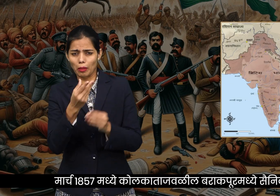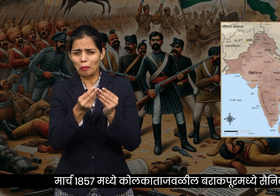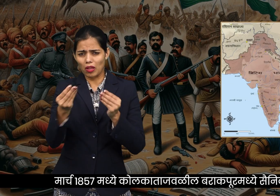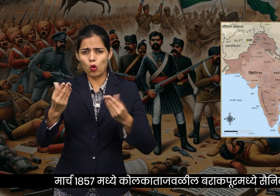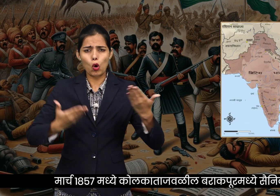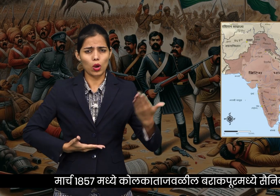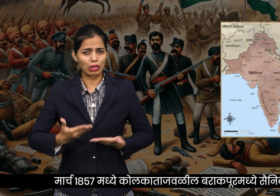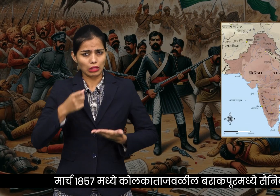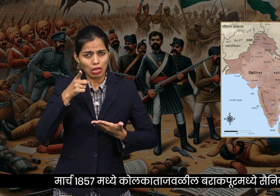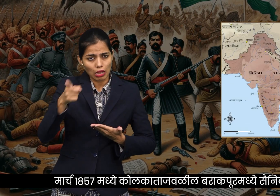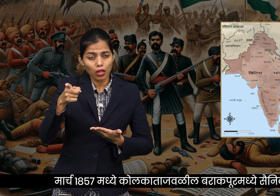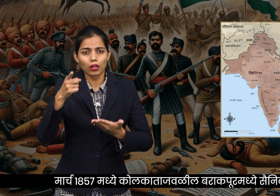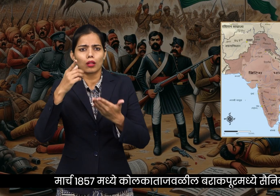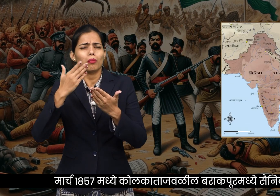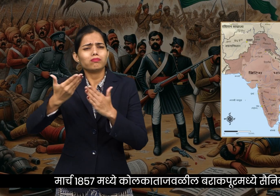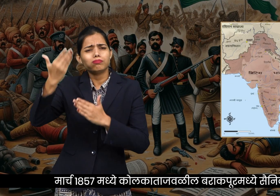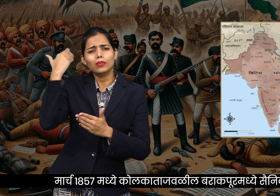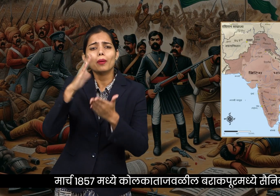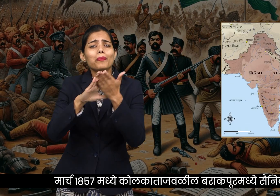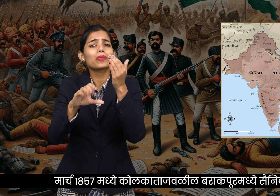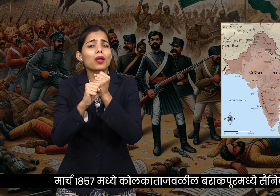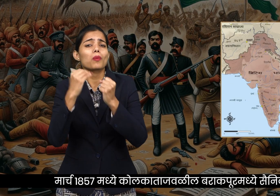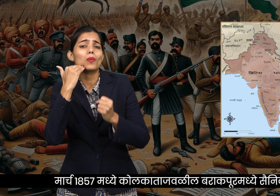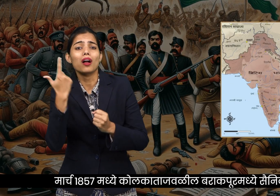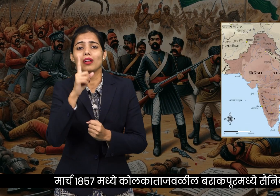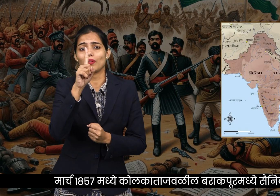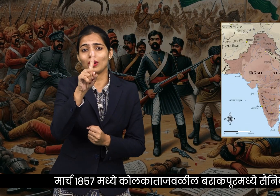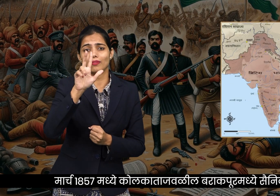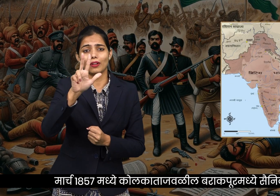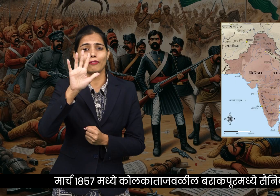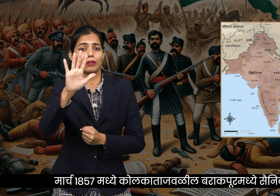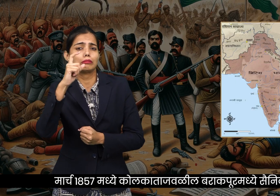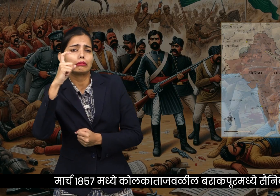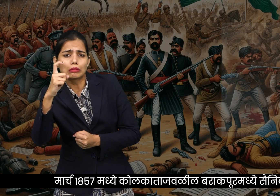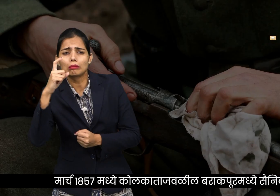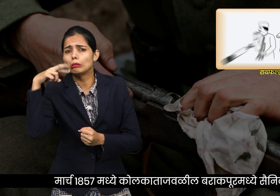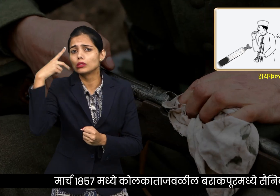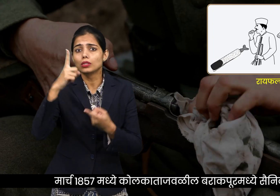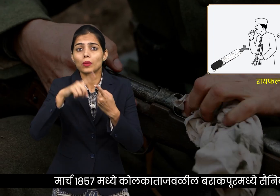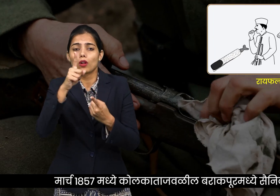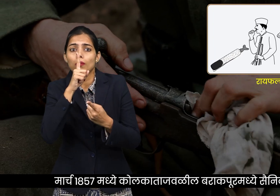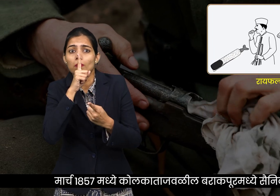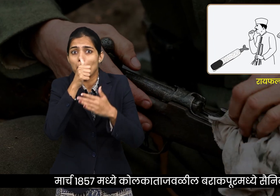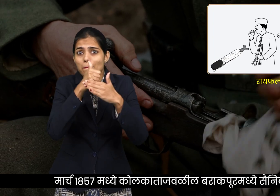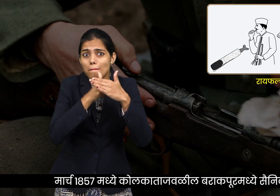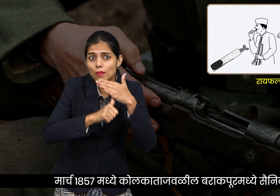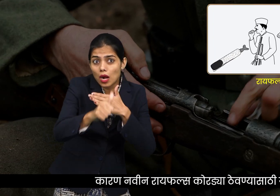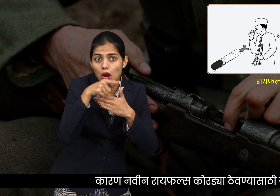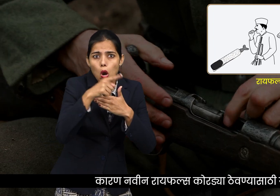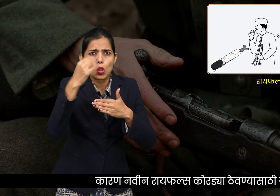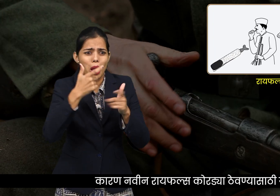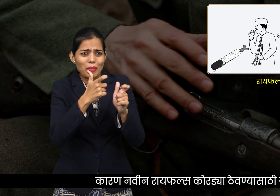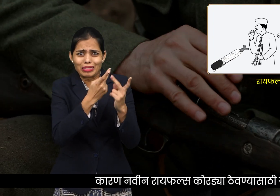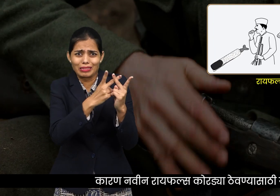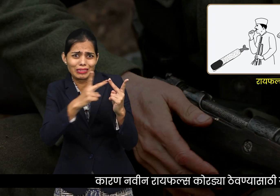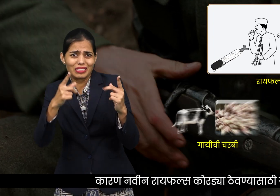मार्च 1857 मध्ये कोलकाता जवळील बरक नागपूरमध्ये सैनिकांनी बंड केले